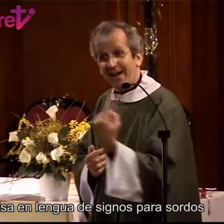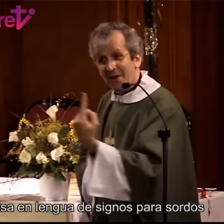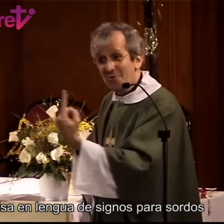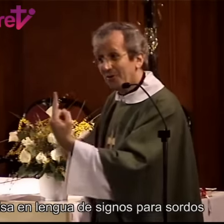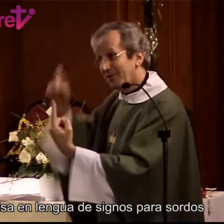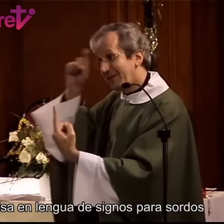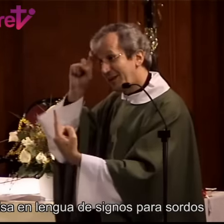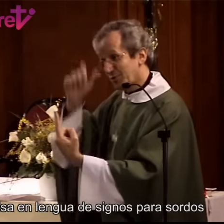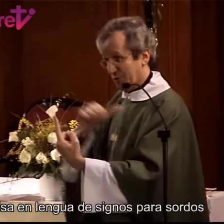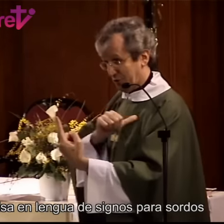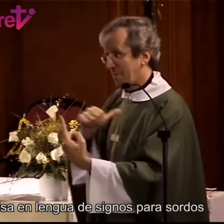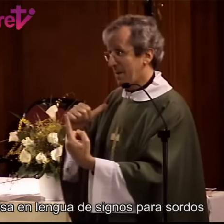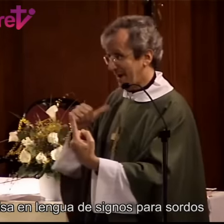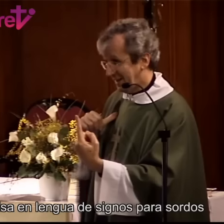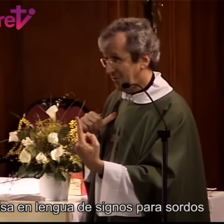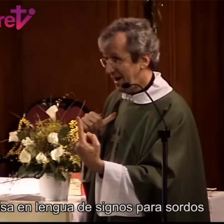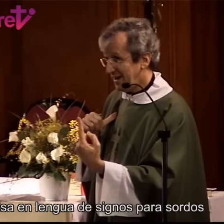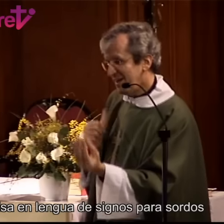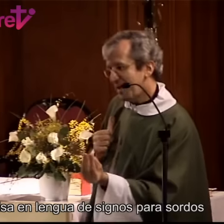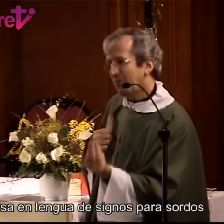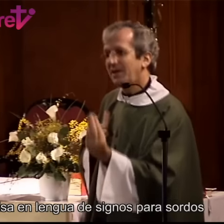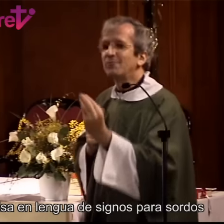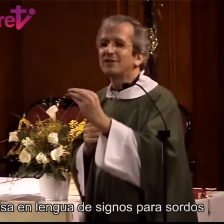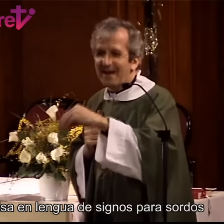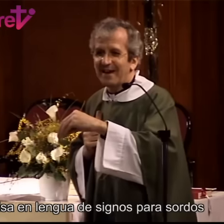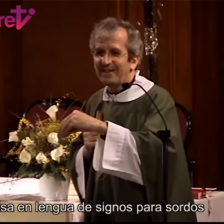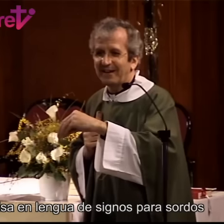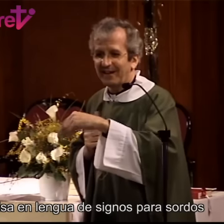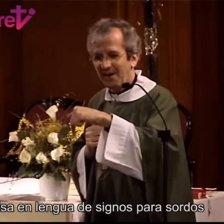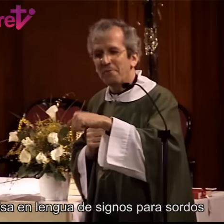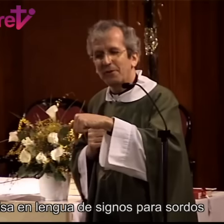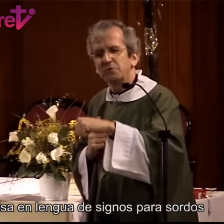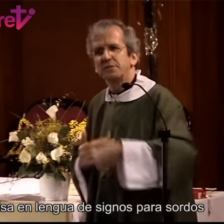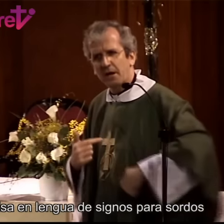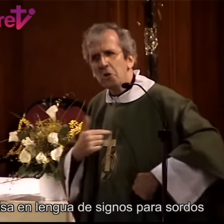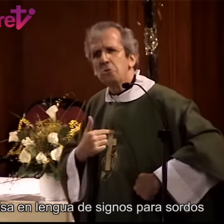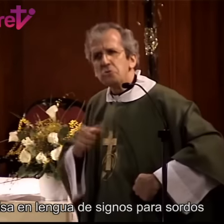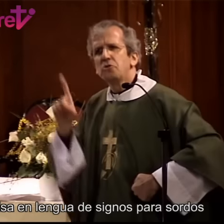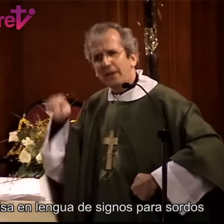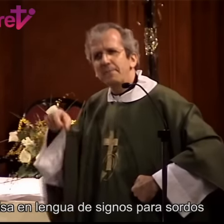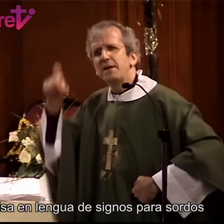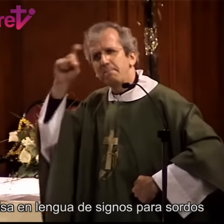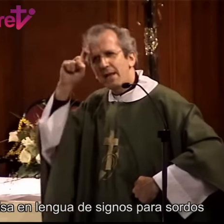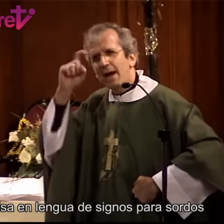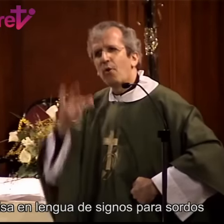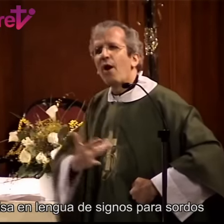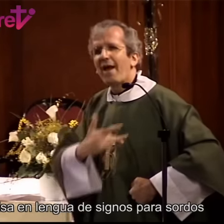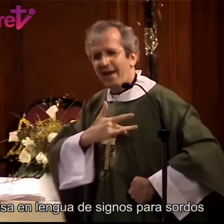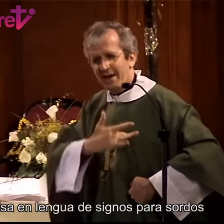uno tenemos nuestro nombre particular y podríamos añadir, hoy podríamos pensar, yo también me llamo